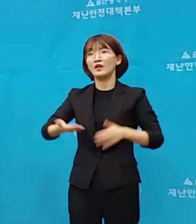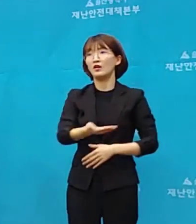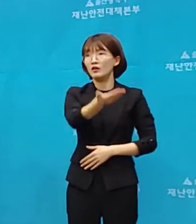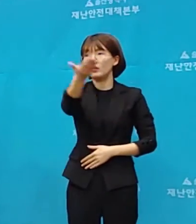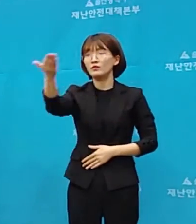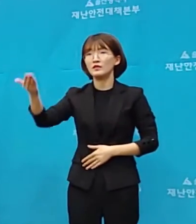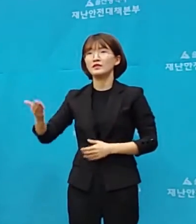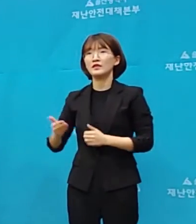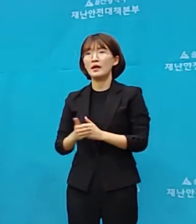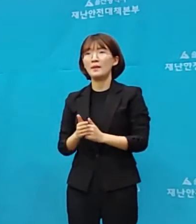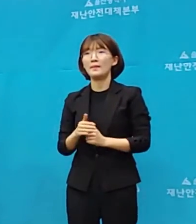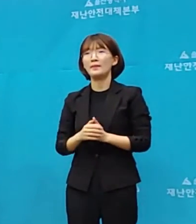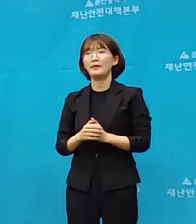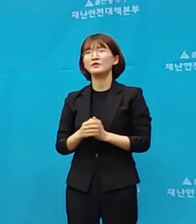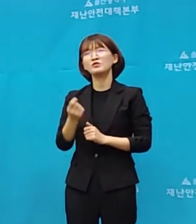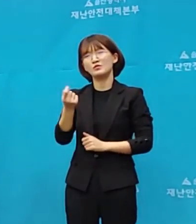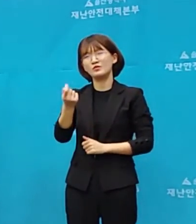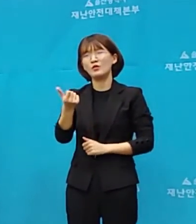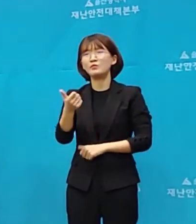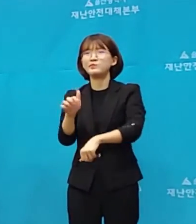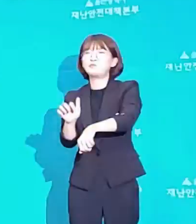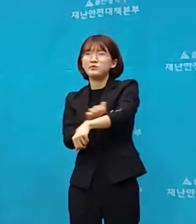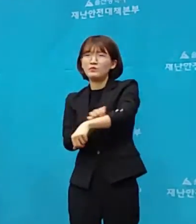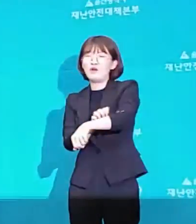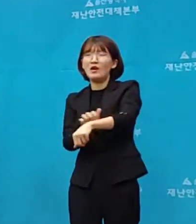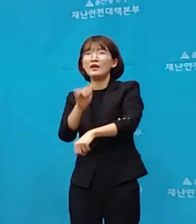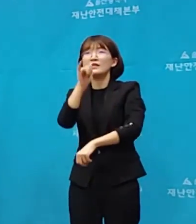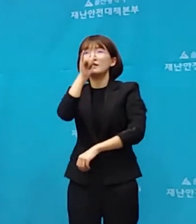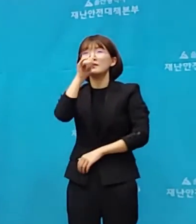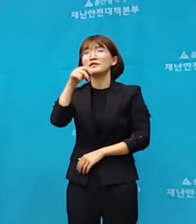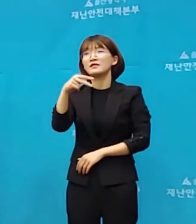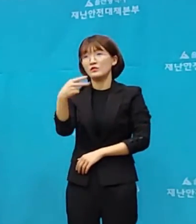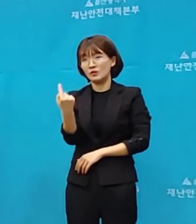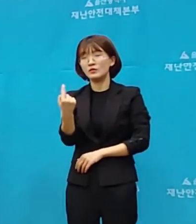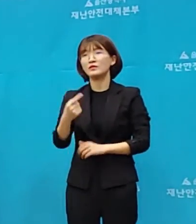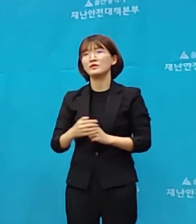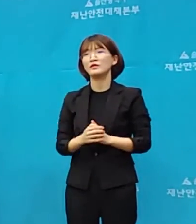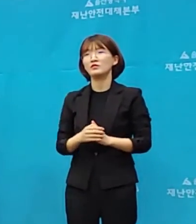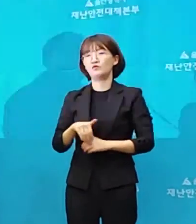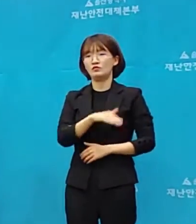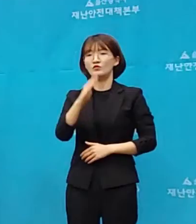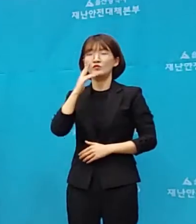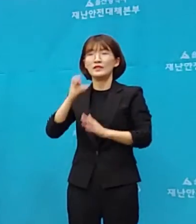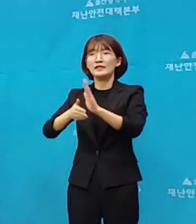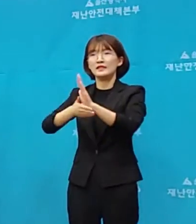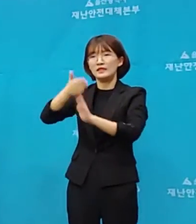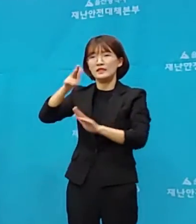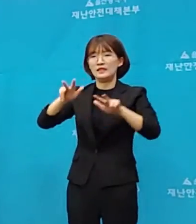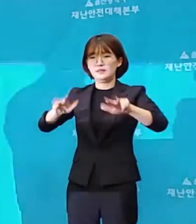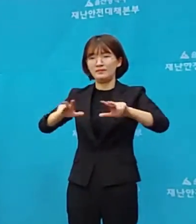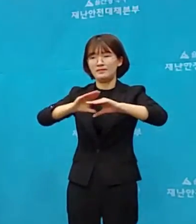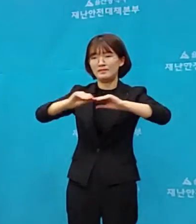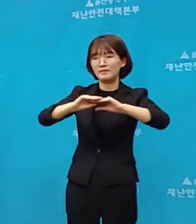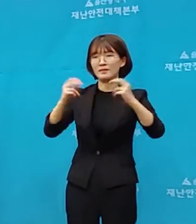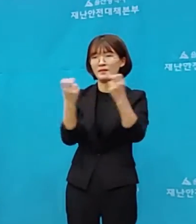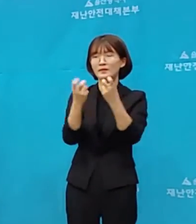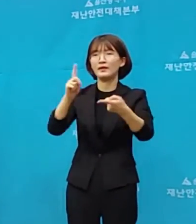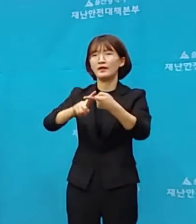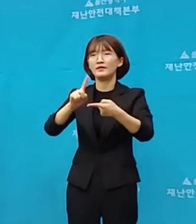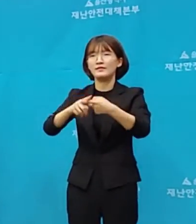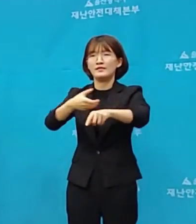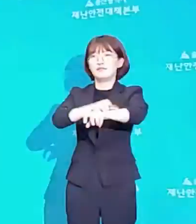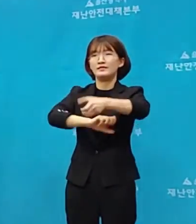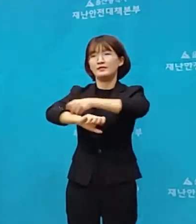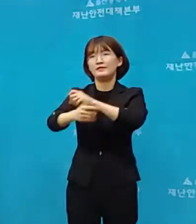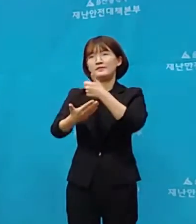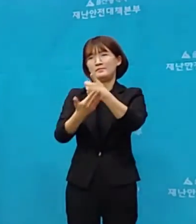여러분들께서는 다소 불편하시더라도 우리 시의 이번 조치에 적극 동참해